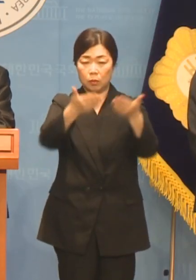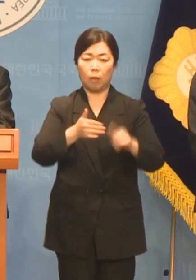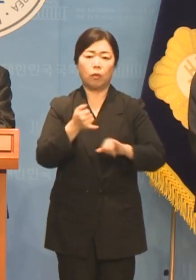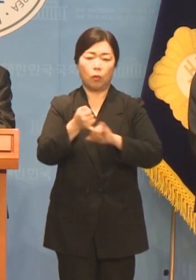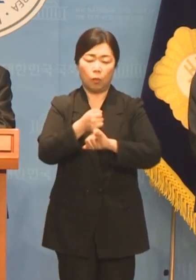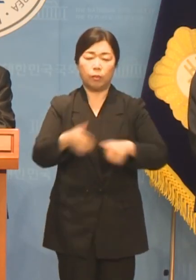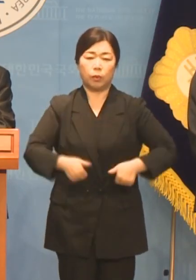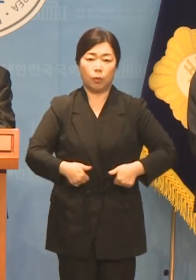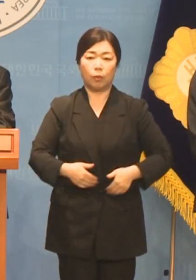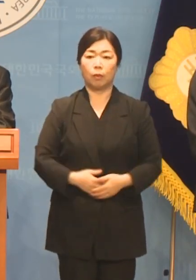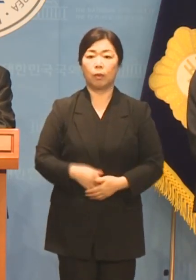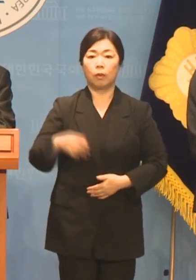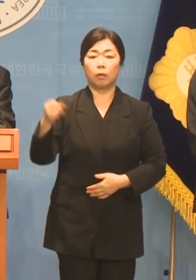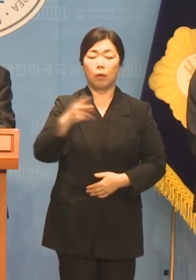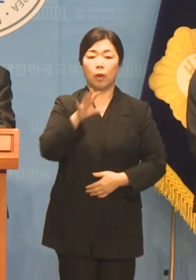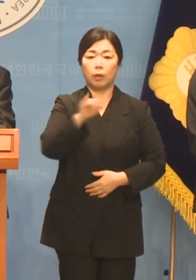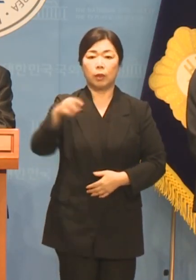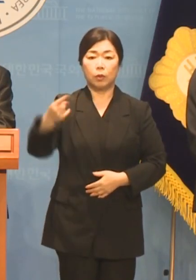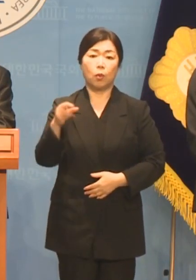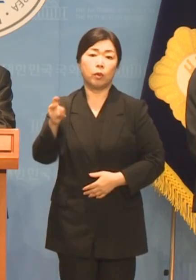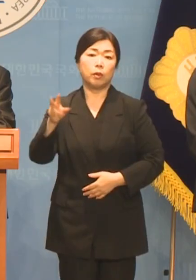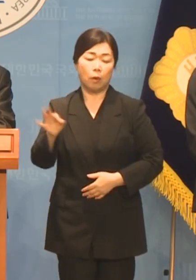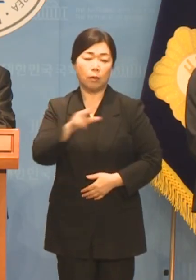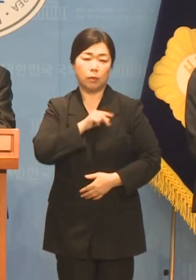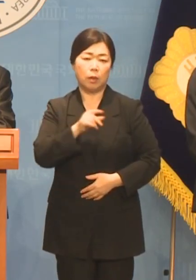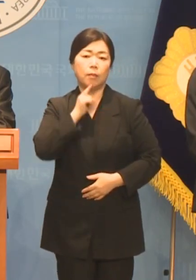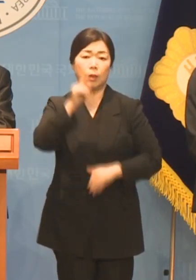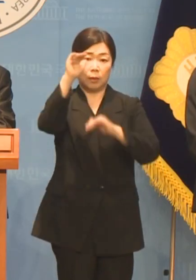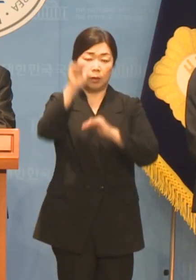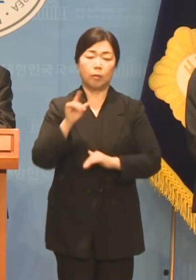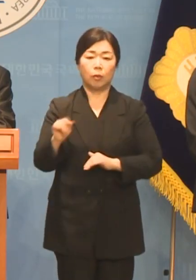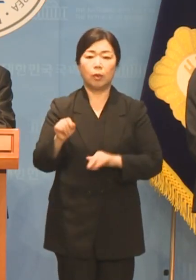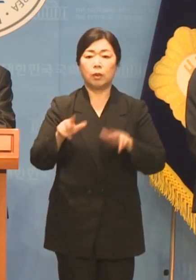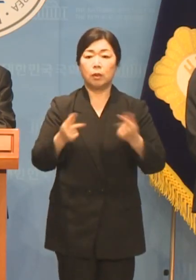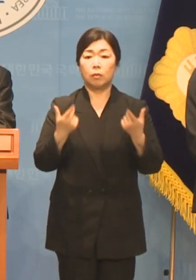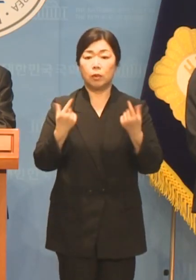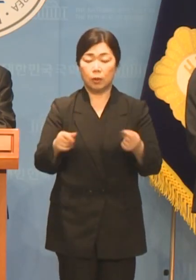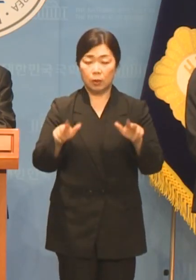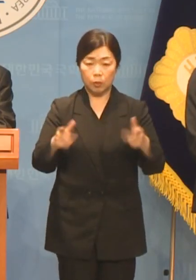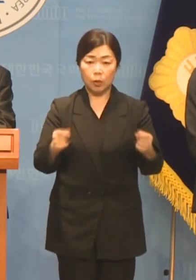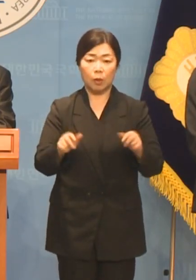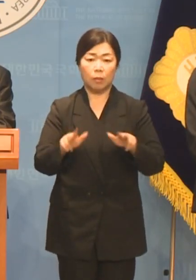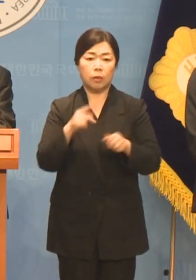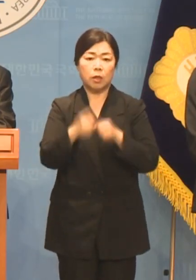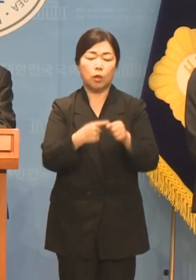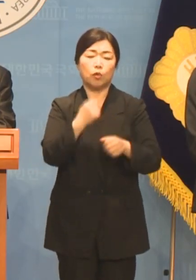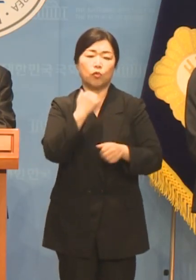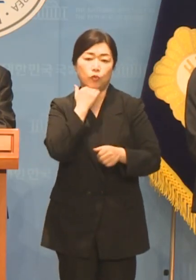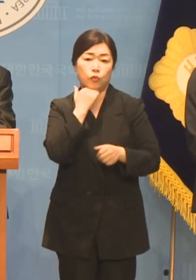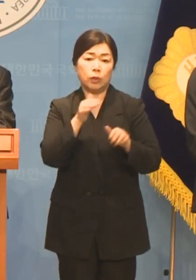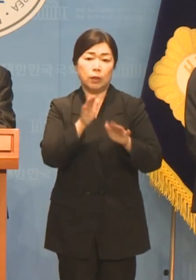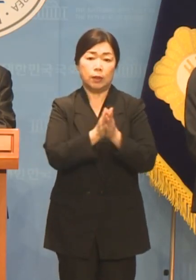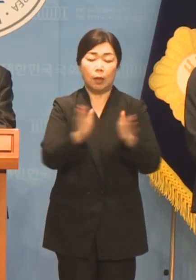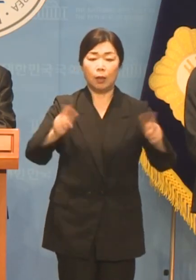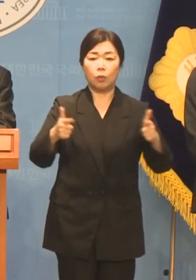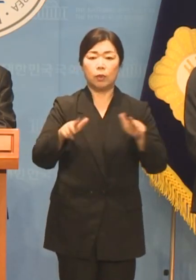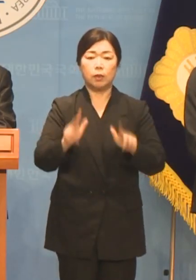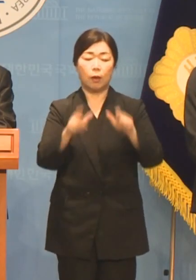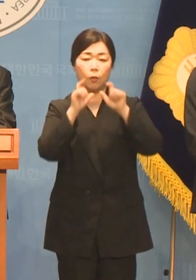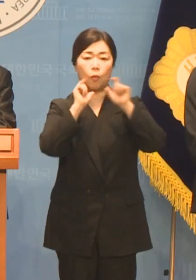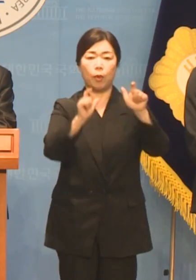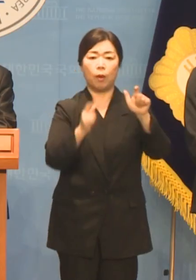아울러 이소영 의원은 지난 22일 기존 법안처럼 1년 후 시행이 아닌 공포 후 즉시